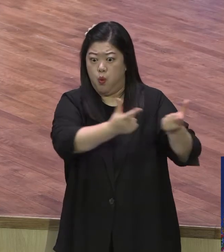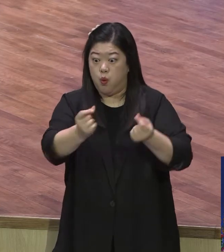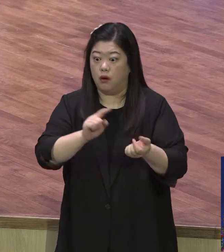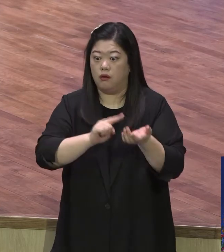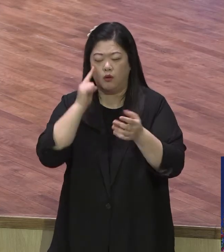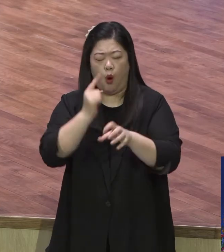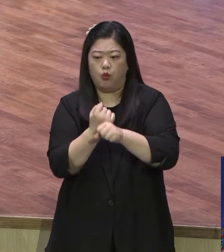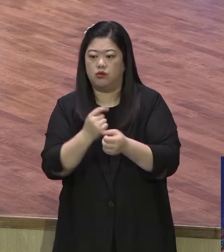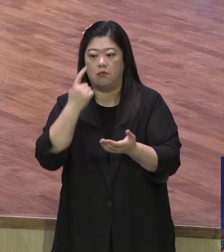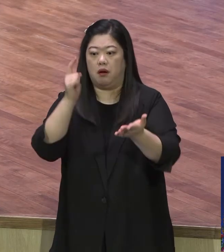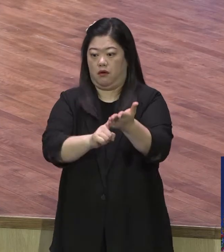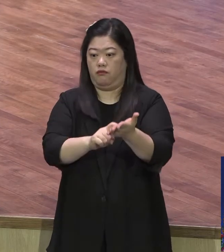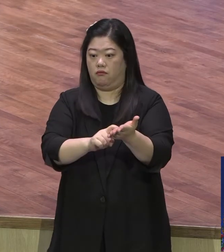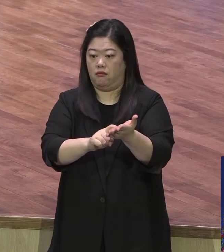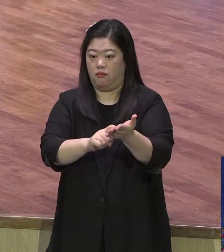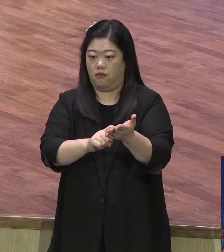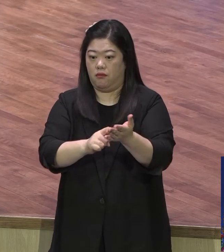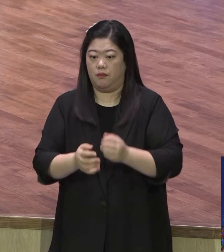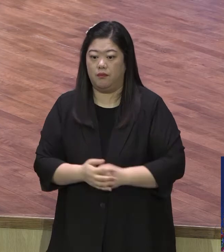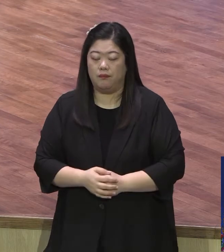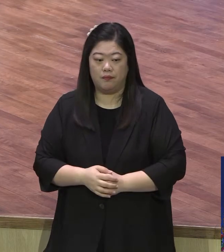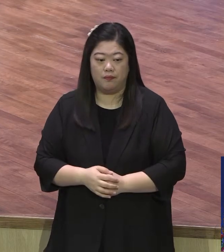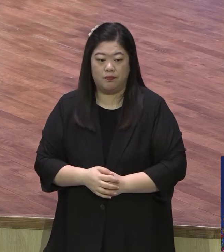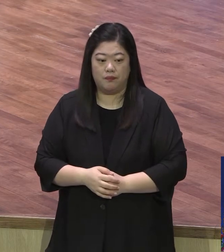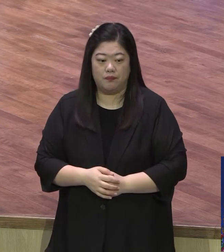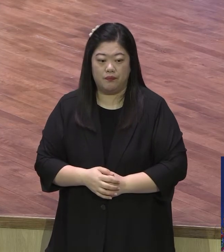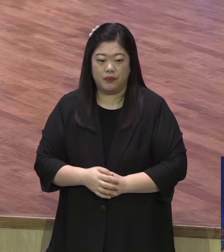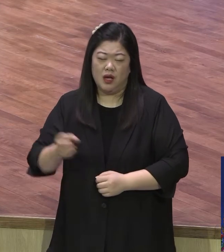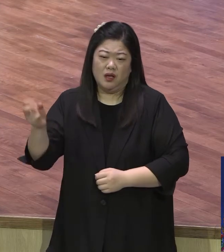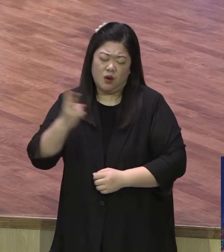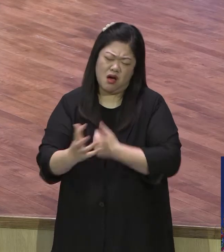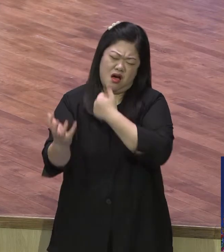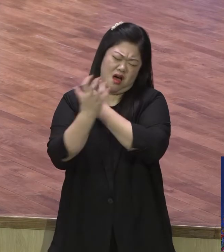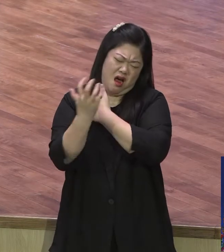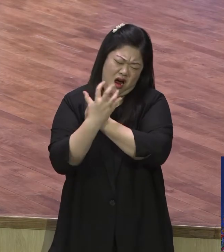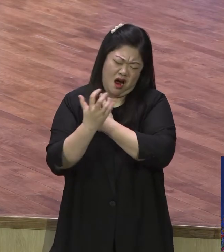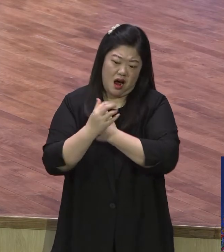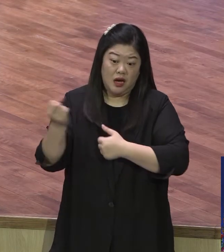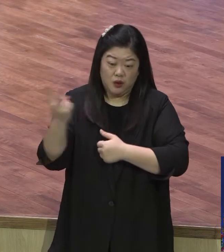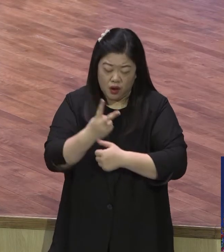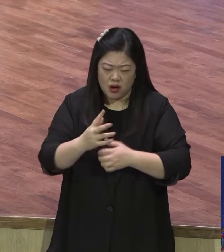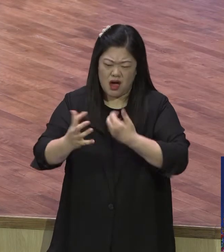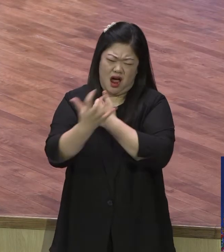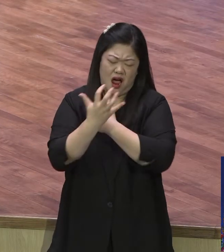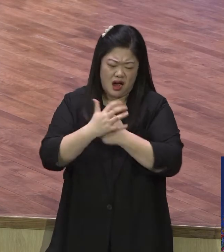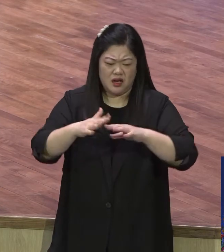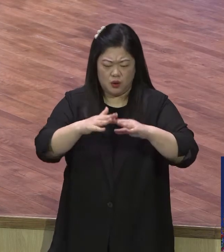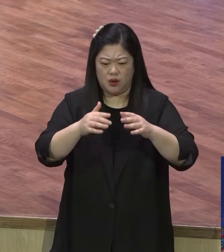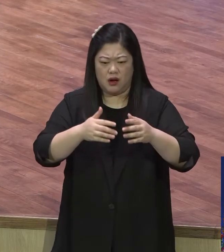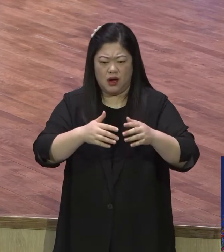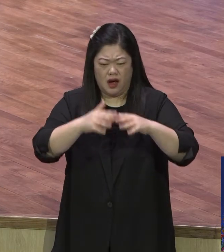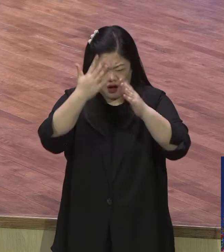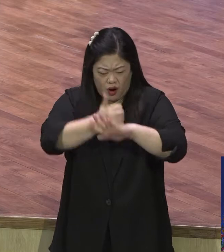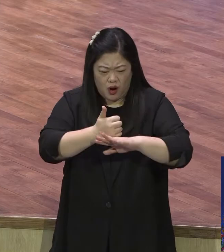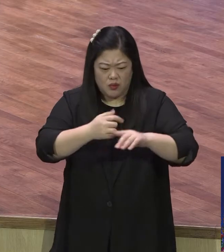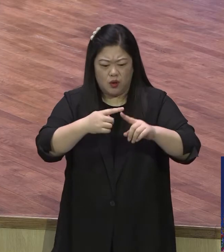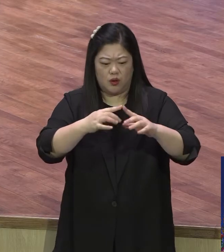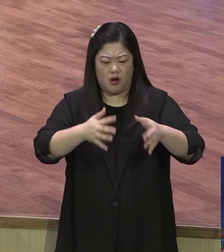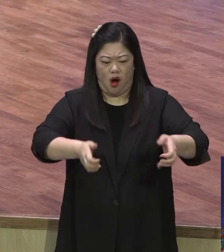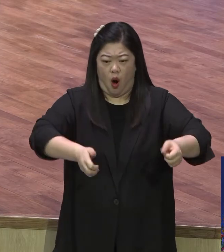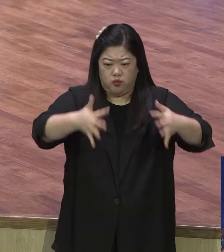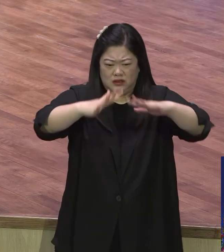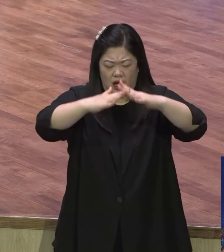초대교회 교인들은 폐를 보지 않고 그 폐 속에서 재근하시는 하나님을 보았다 죄악이 평베해가는